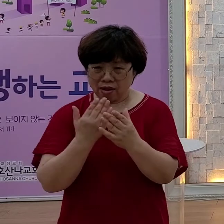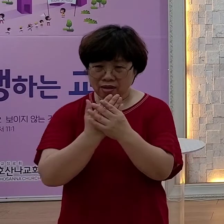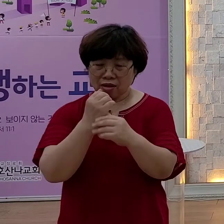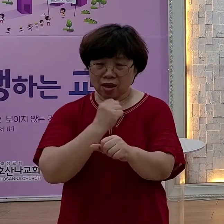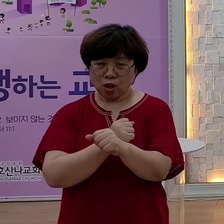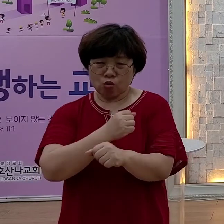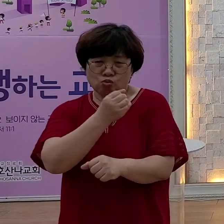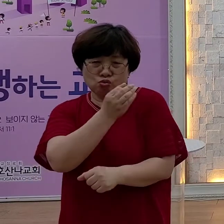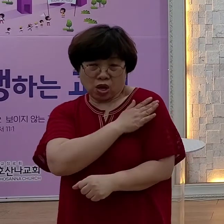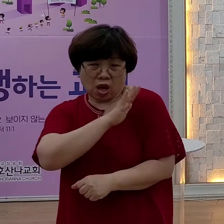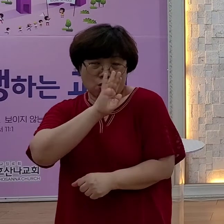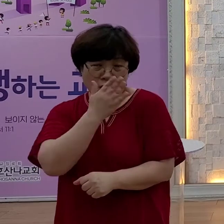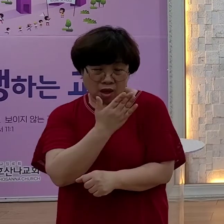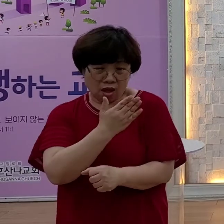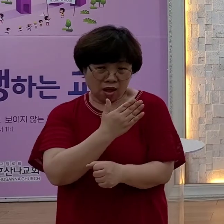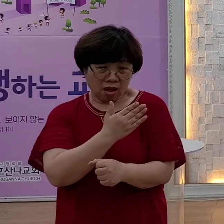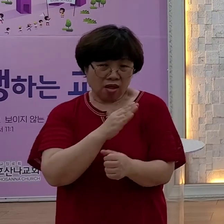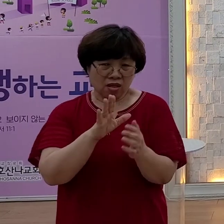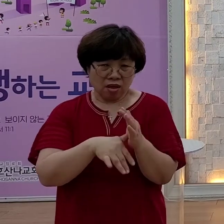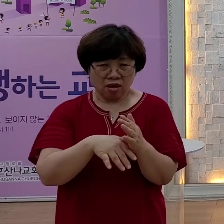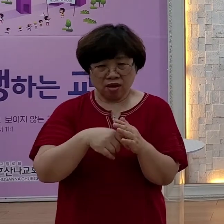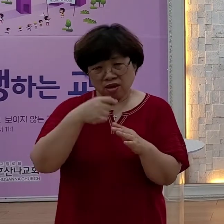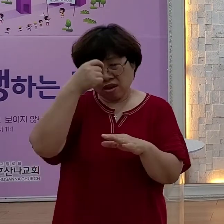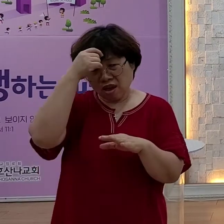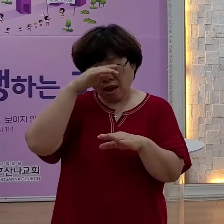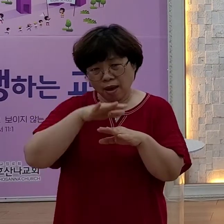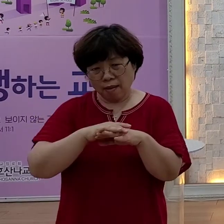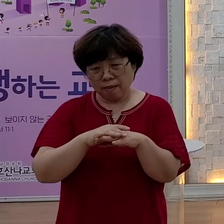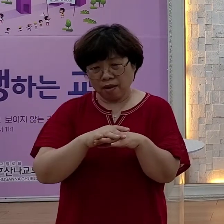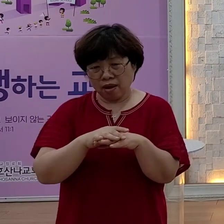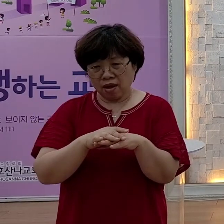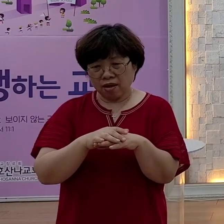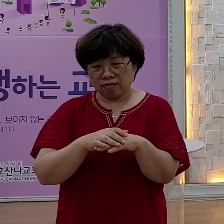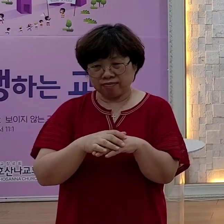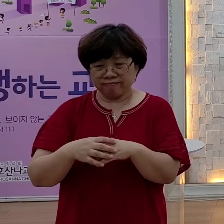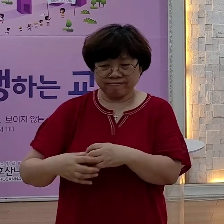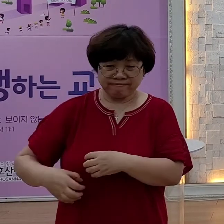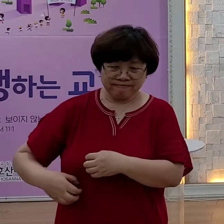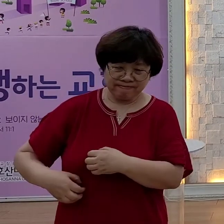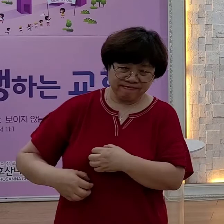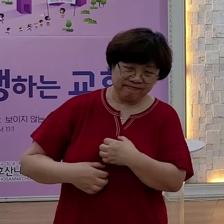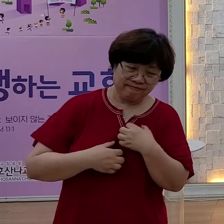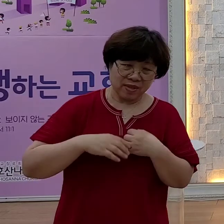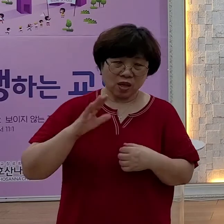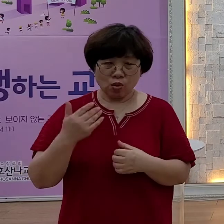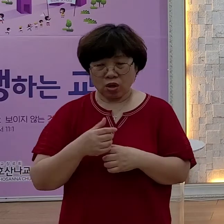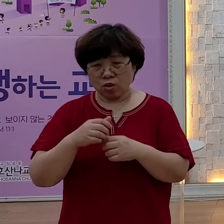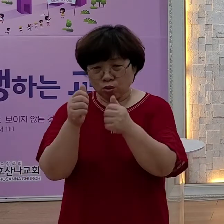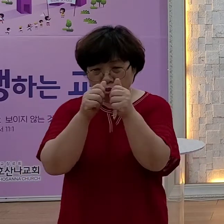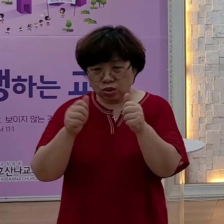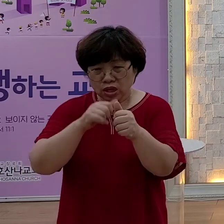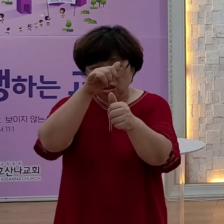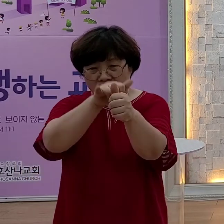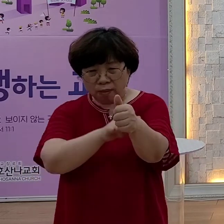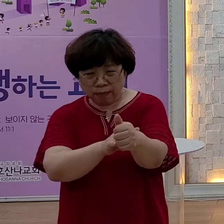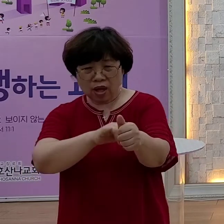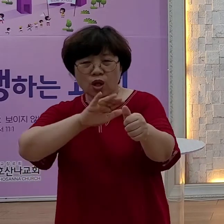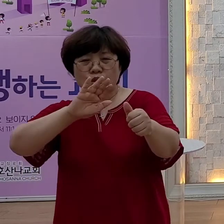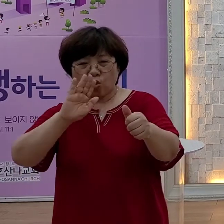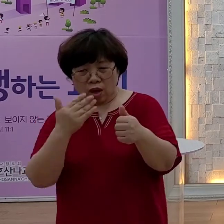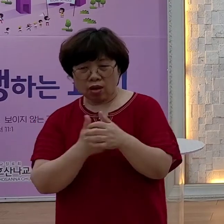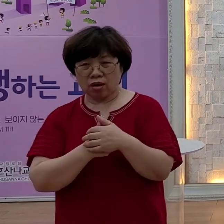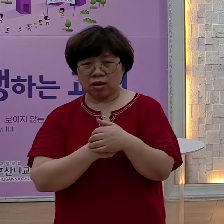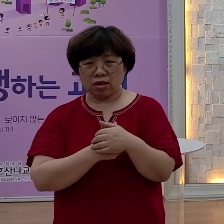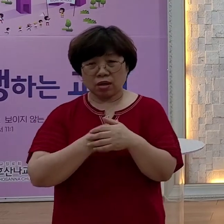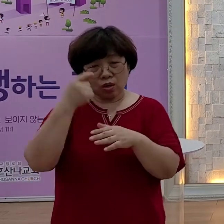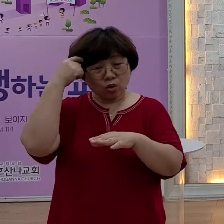영화를 누리면서 어떻게 됐습니까? 예배는 점점 소홀해집니다. 그러면서 우상도 숭배합니다. 이